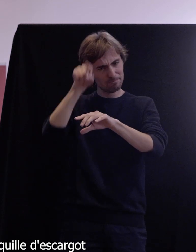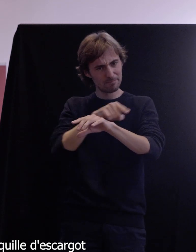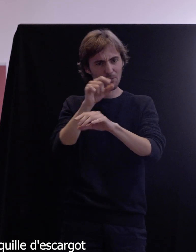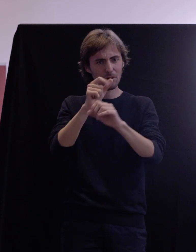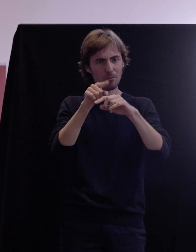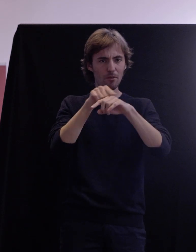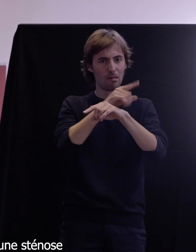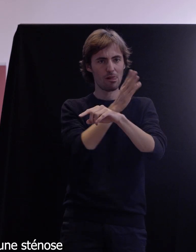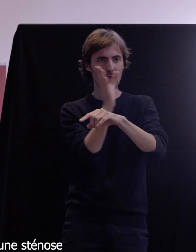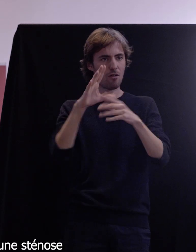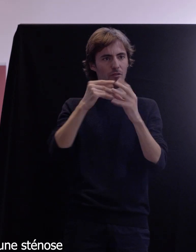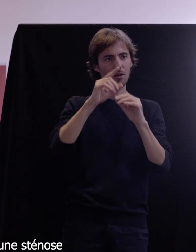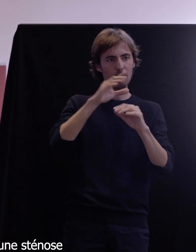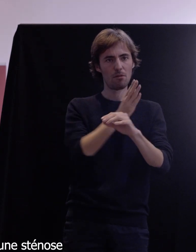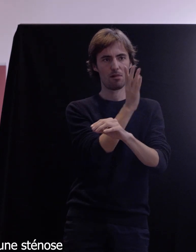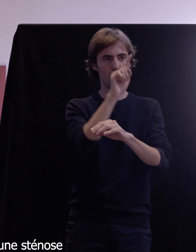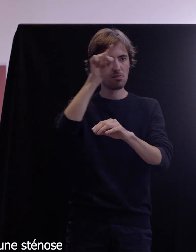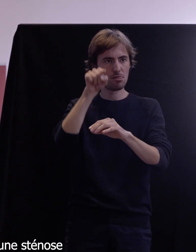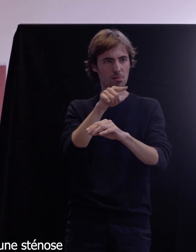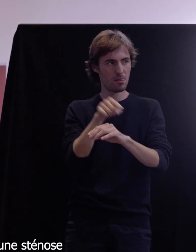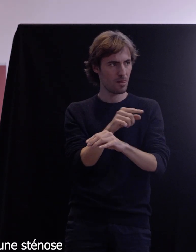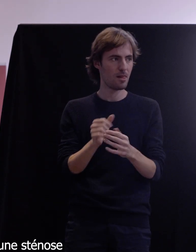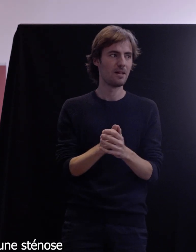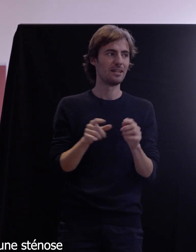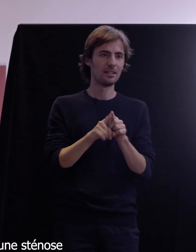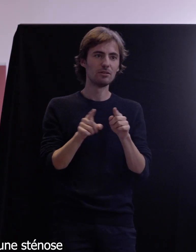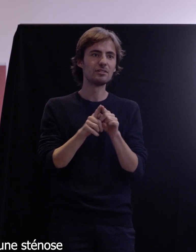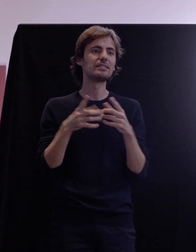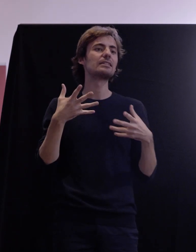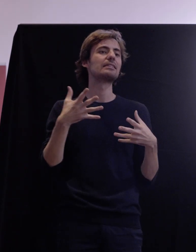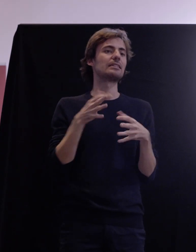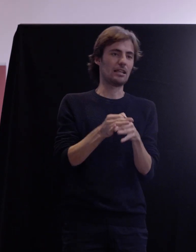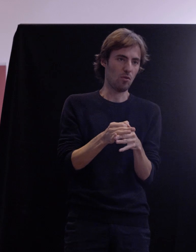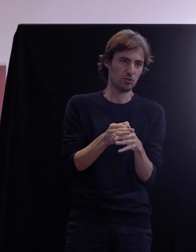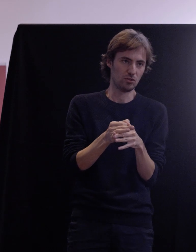peu déroulé. Et puis, ils ont une sténose des conduits auditifs internes.